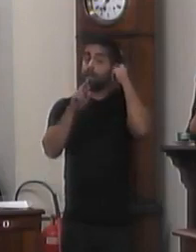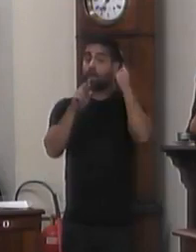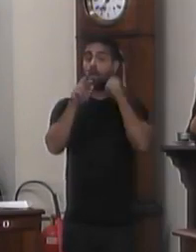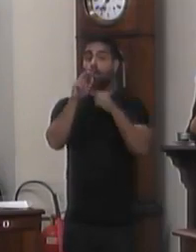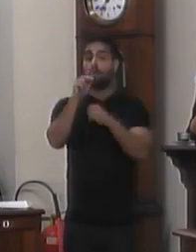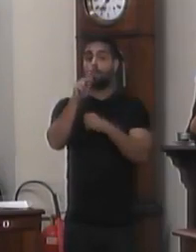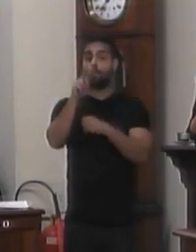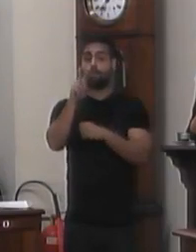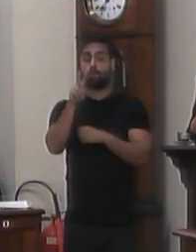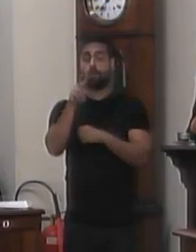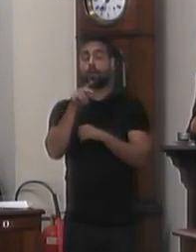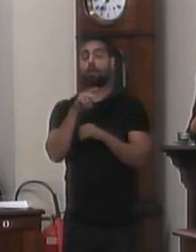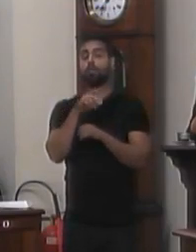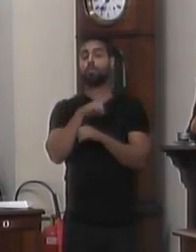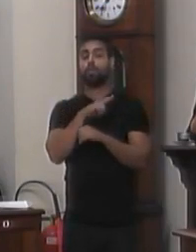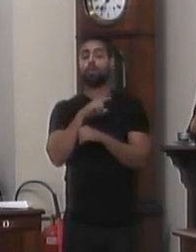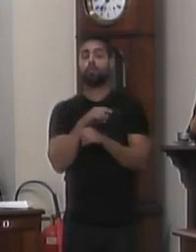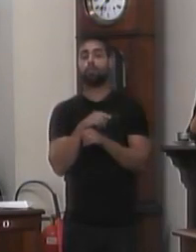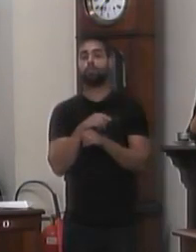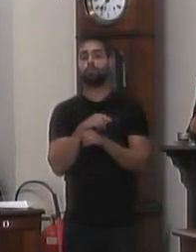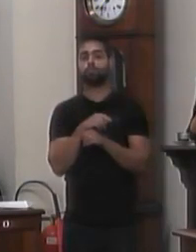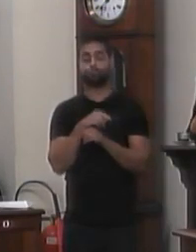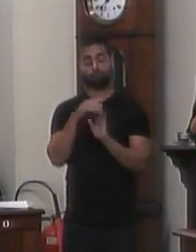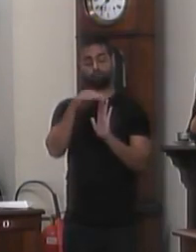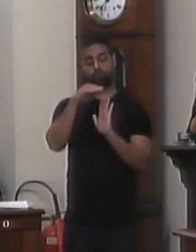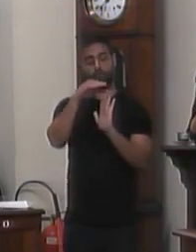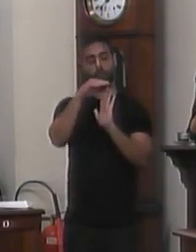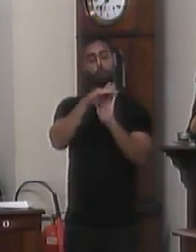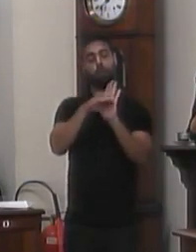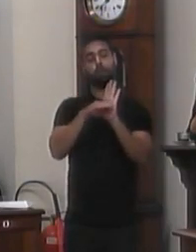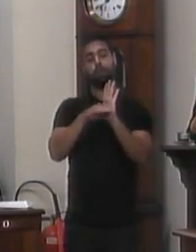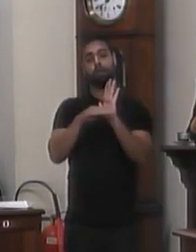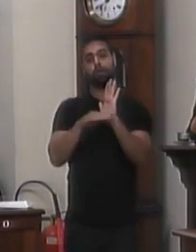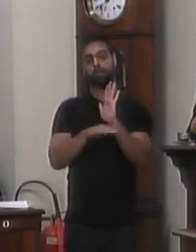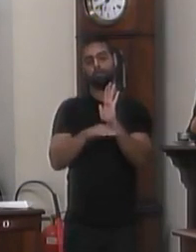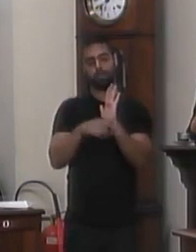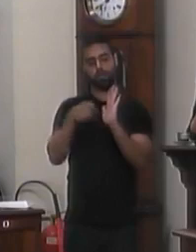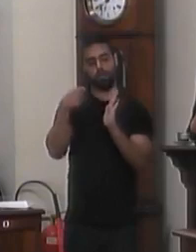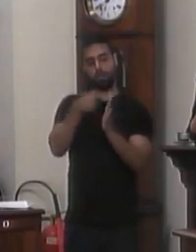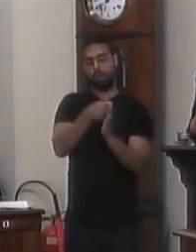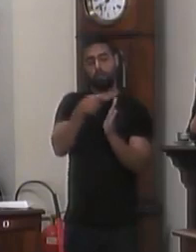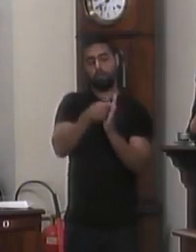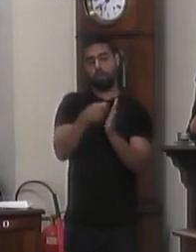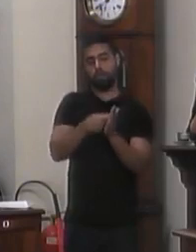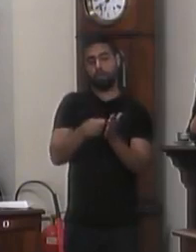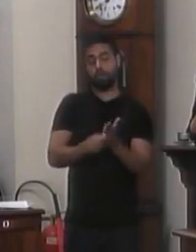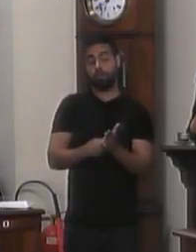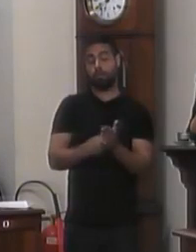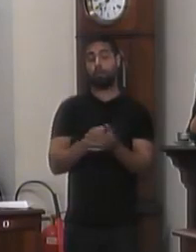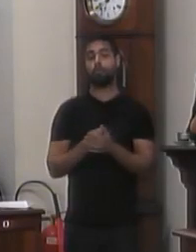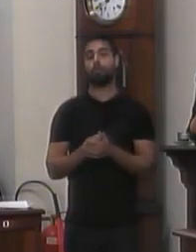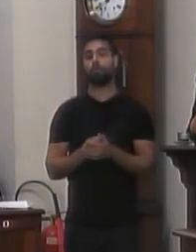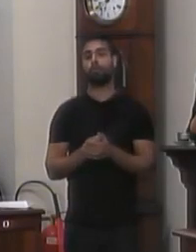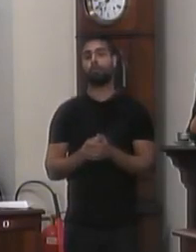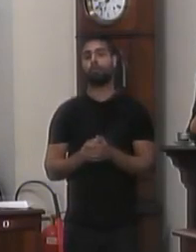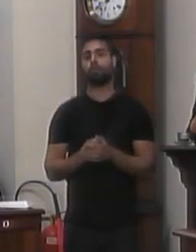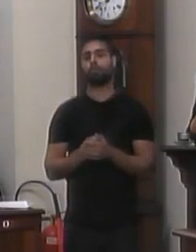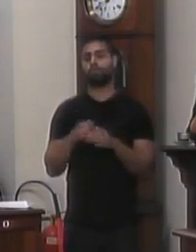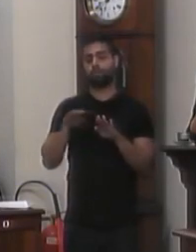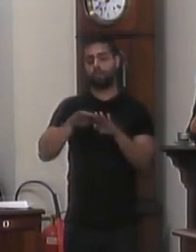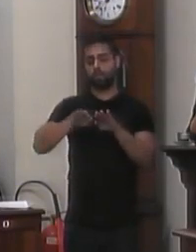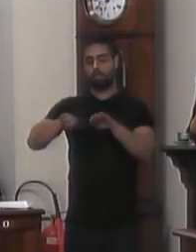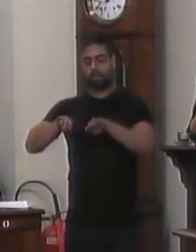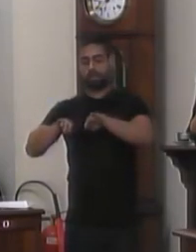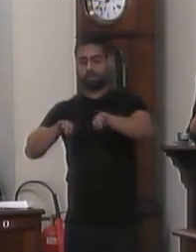RPVs, a gente tem lá uma listagem que a gente vem pagando, né? A gente está separando